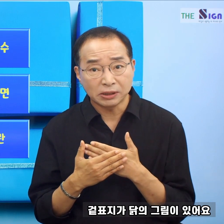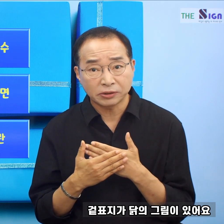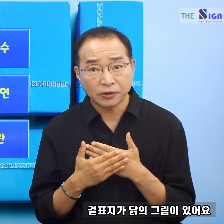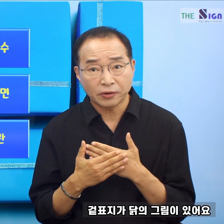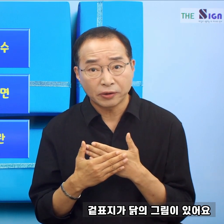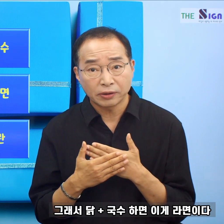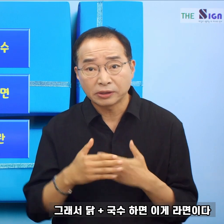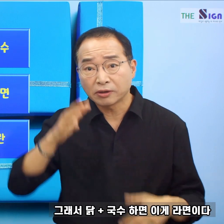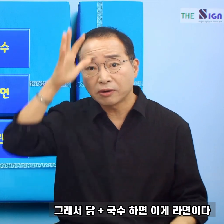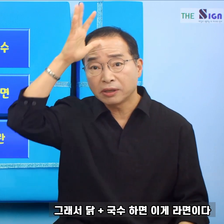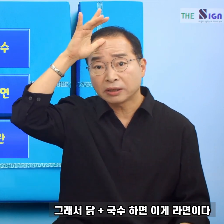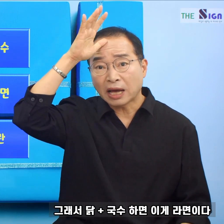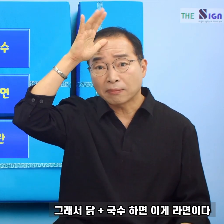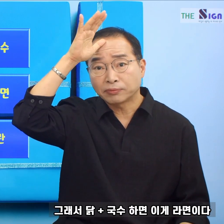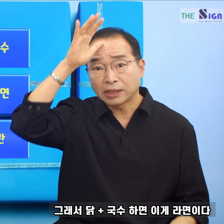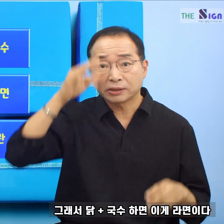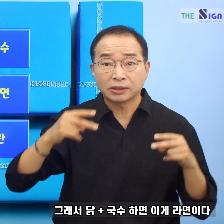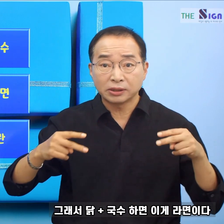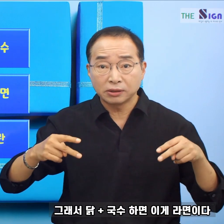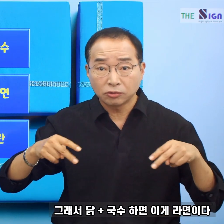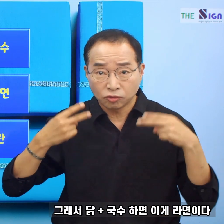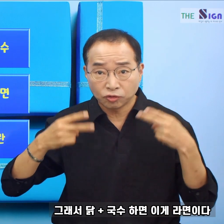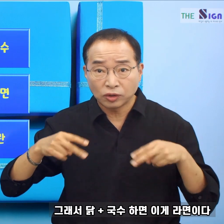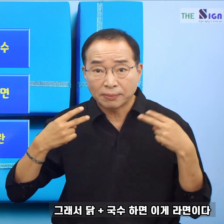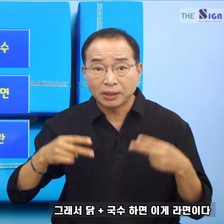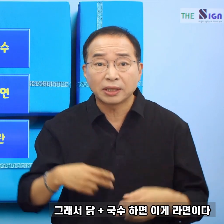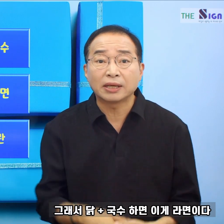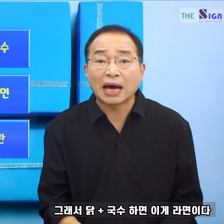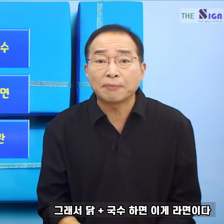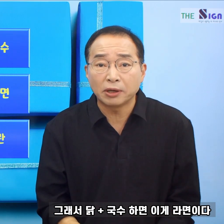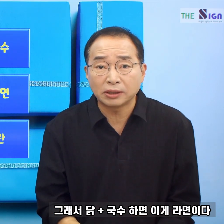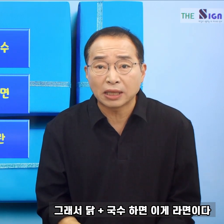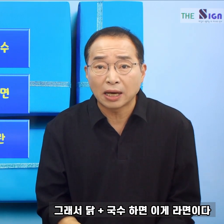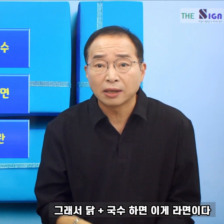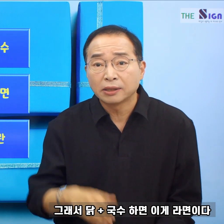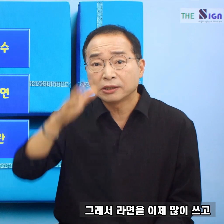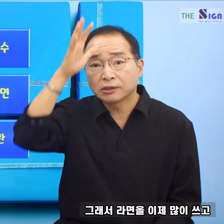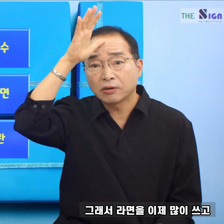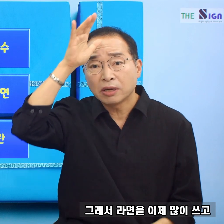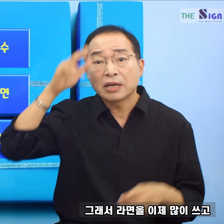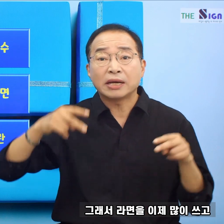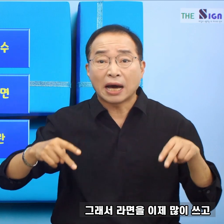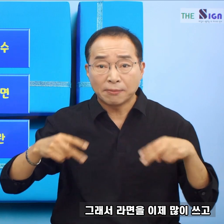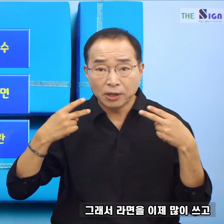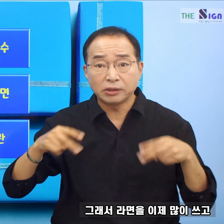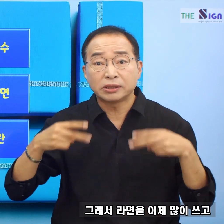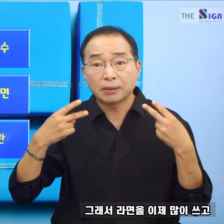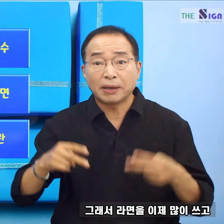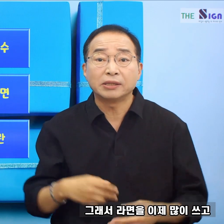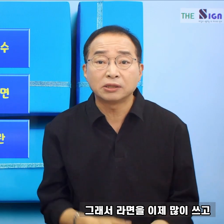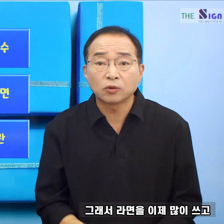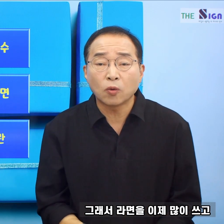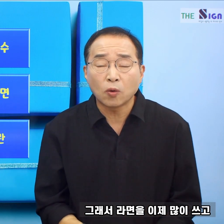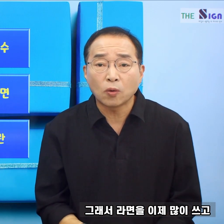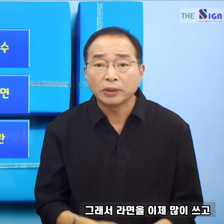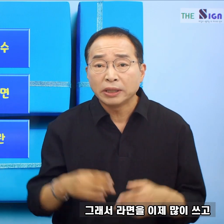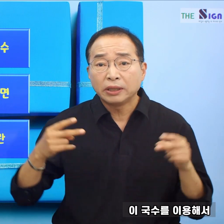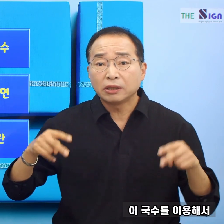있어요. 그래서 닭 플러스 국수하면 이게 라면이다. 그래서 라면을 이제 많이 쓰고, 이